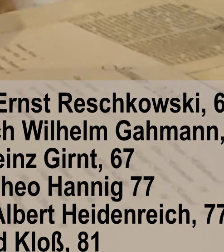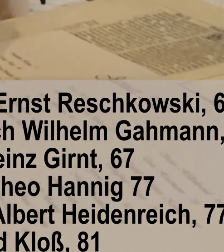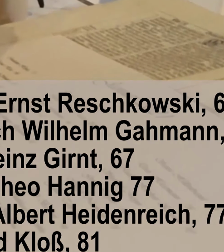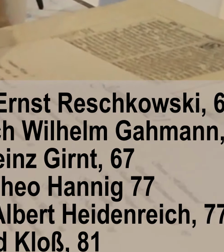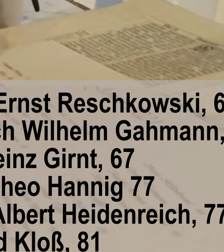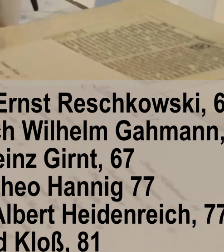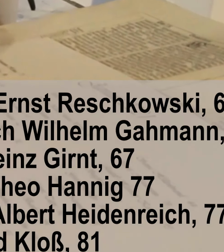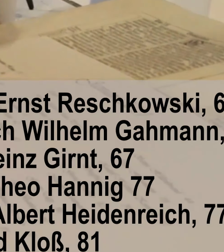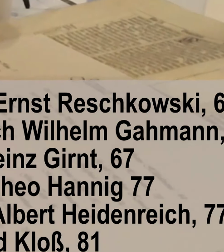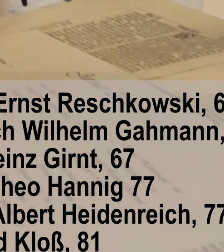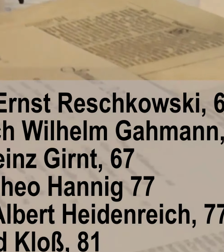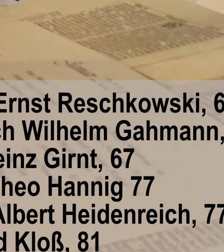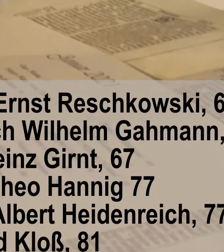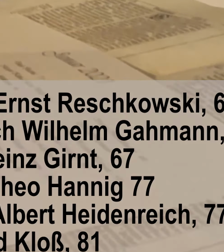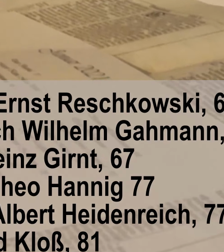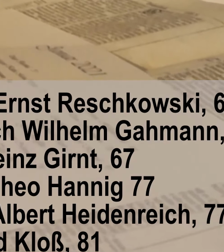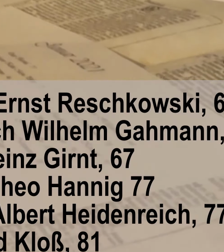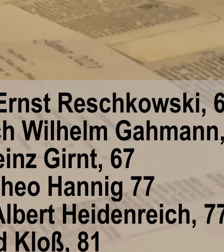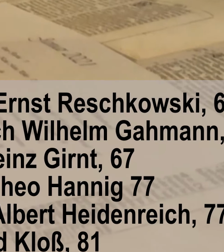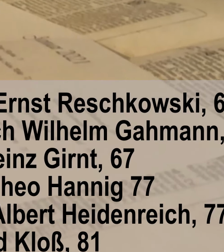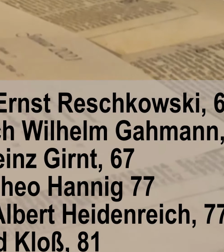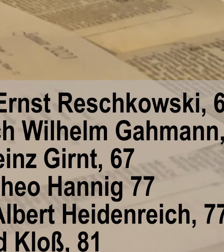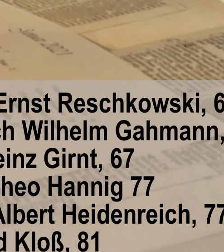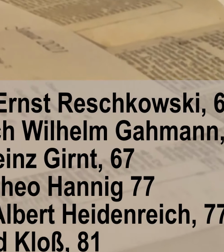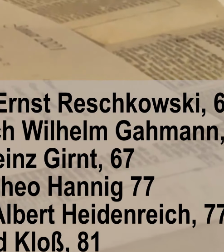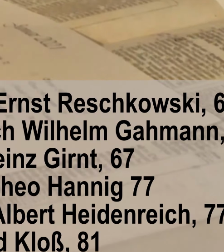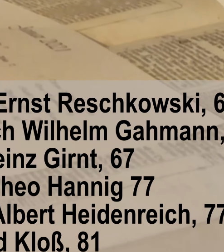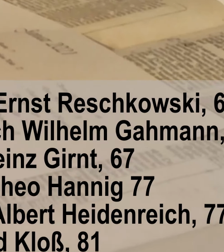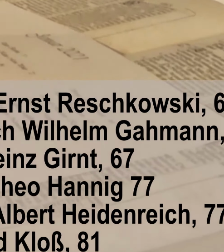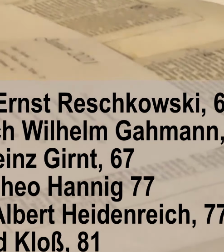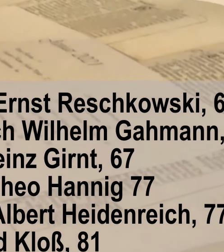Siegfried Meyer, 74 Jahre.